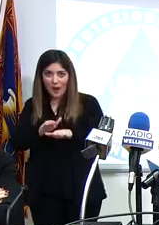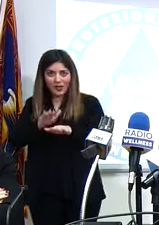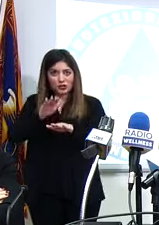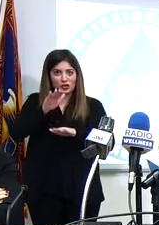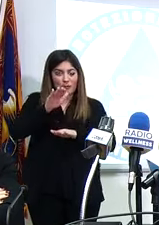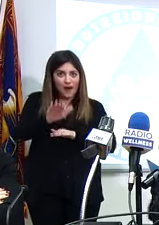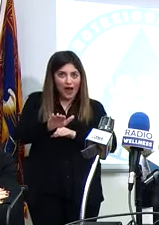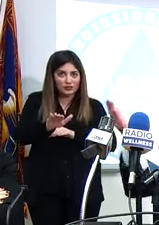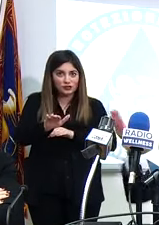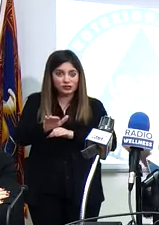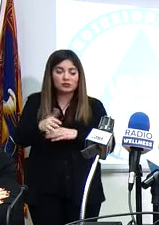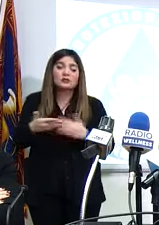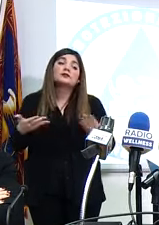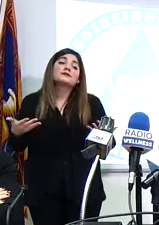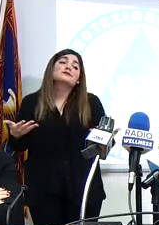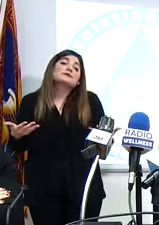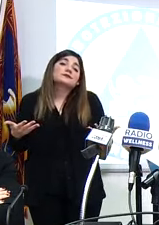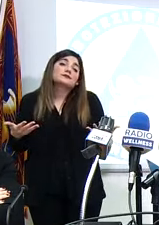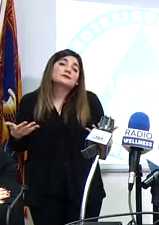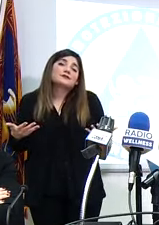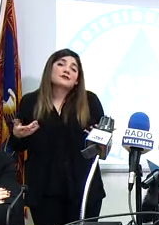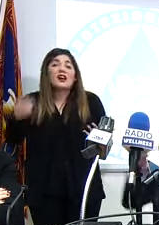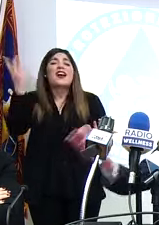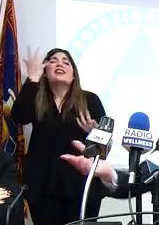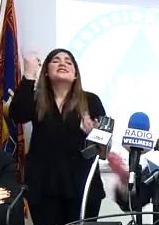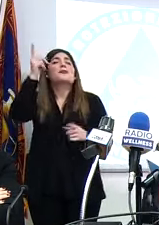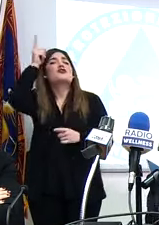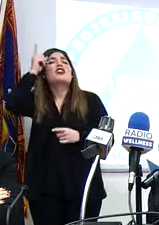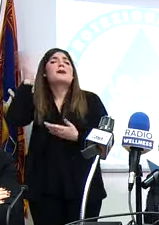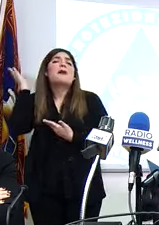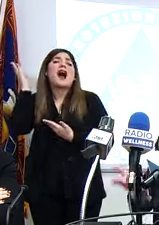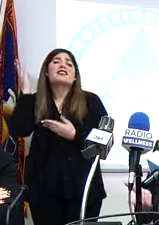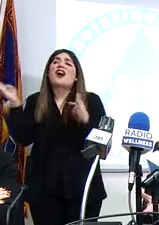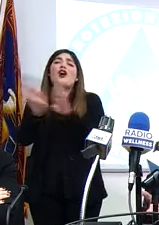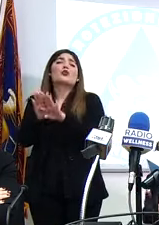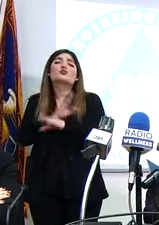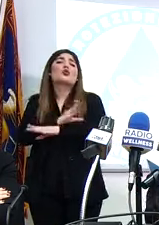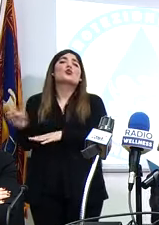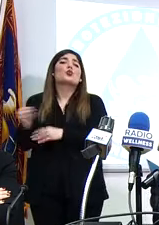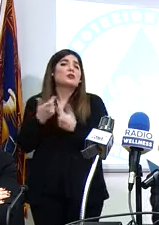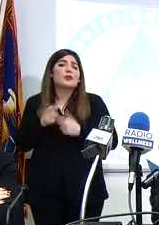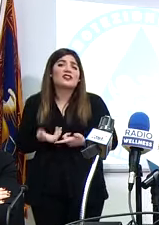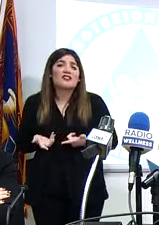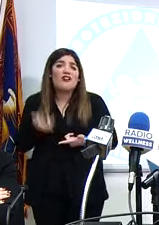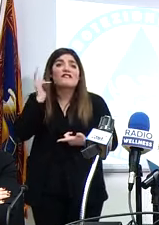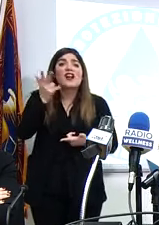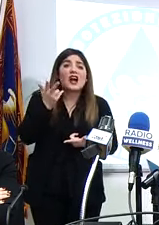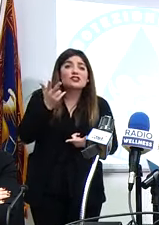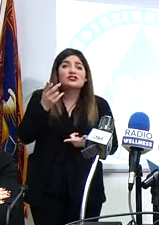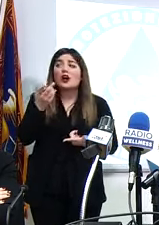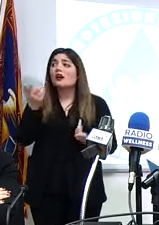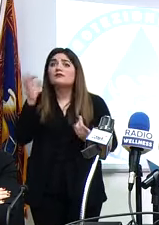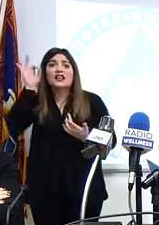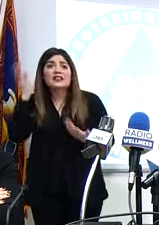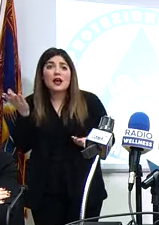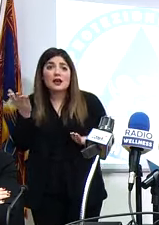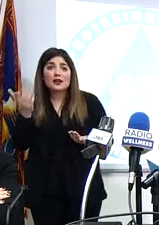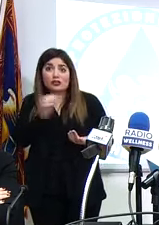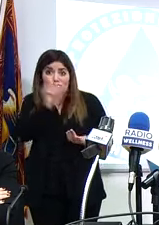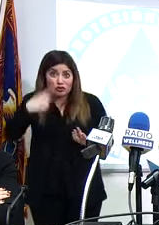altre regioni, guardate, perché la Germania ha deciso, perché il Regno Unito, perché la Francia. Allora, non siamo solo noi.